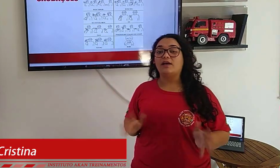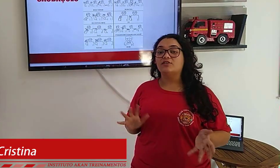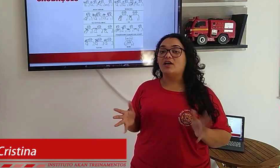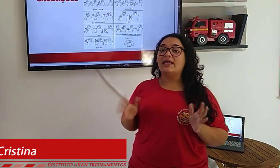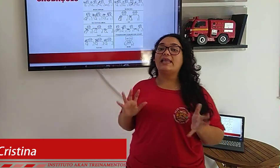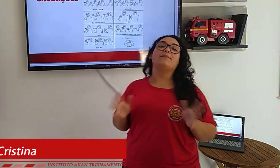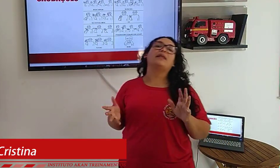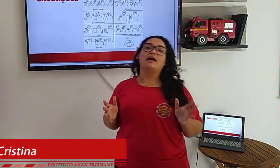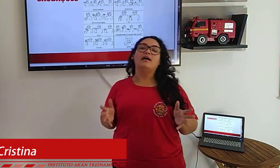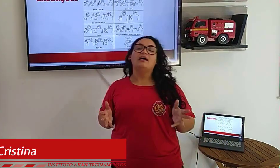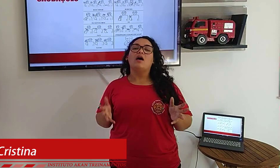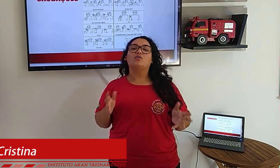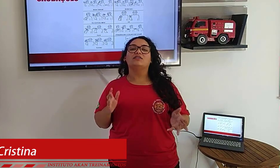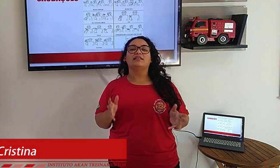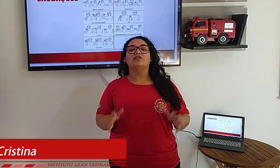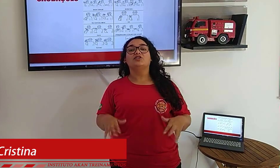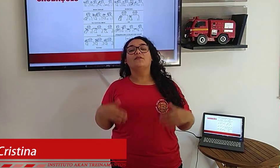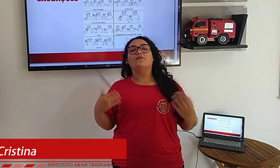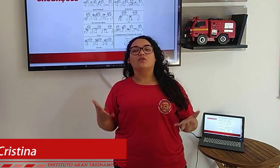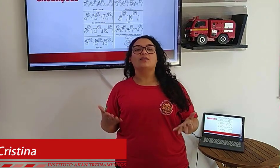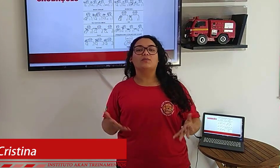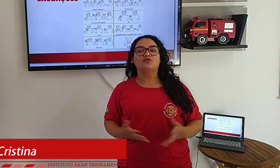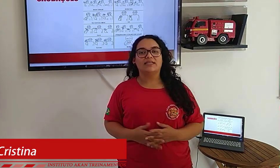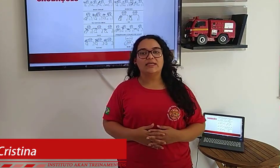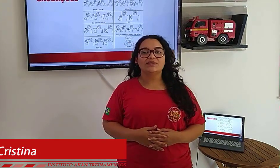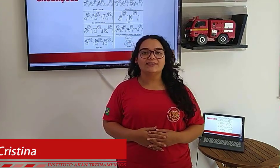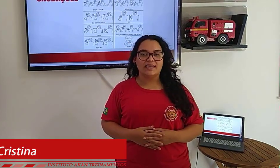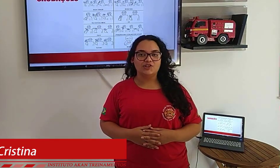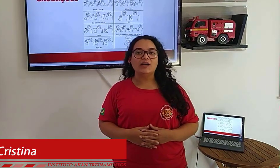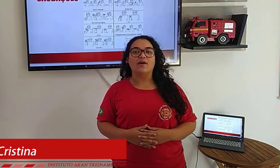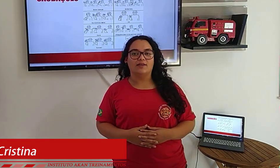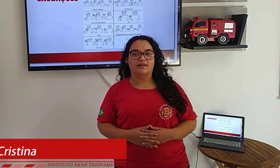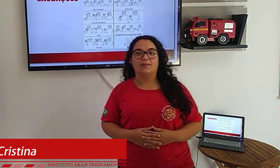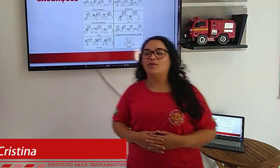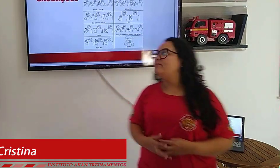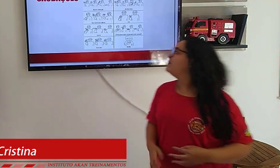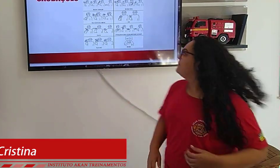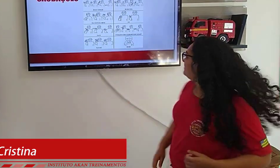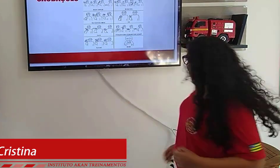só relembrar alguns sinais que já foram demonstrados em sala de aula, tá bom?